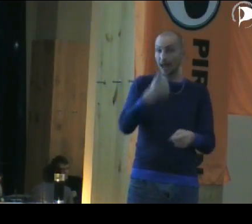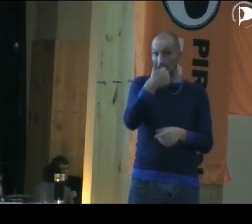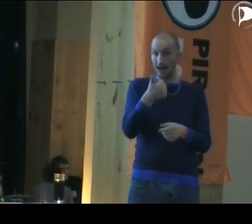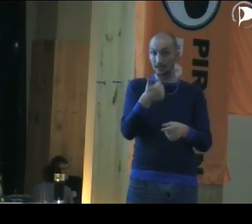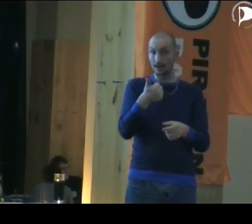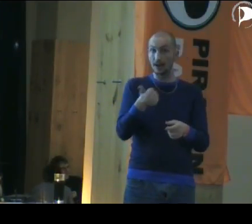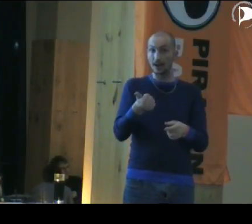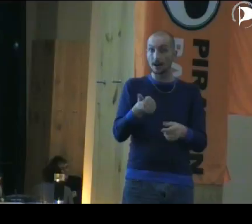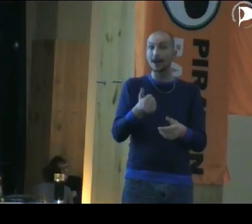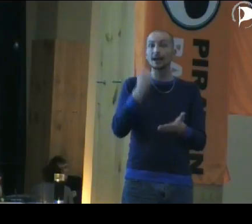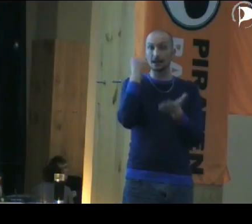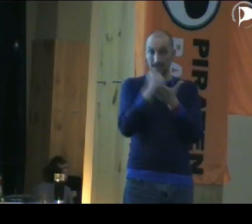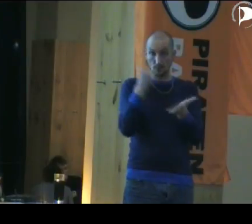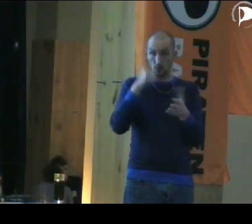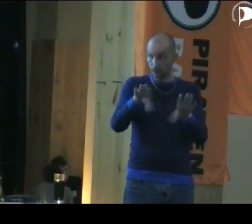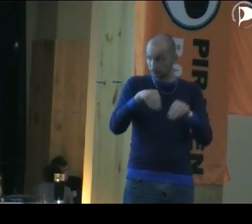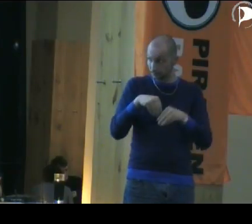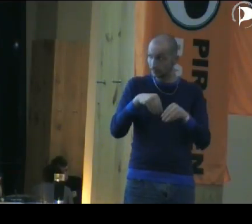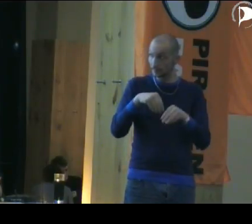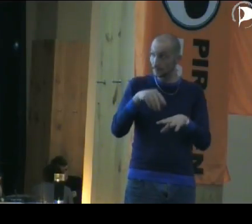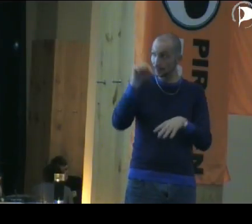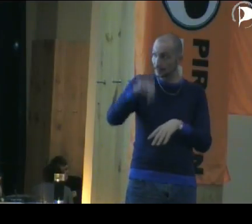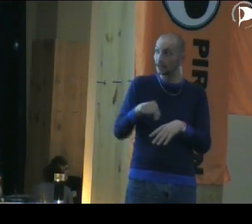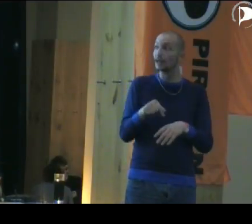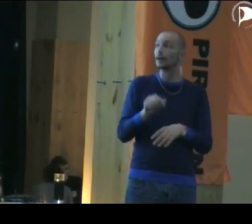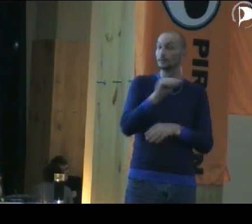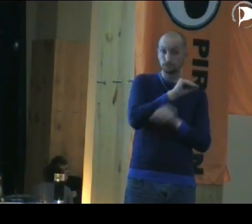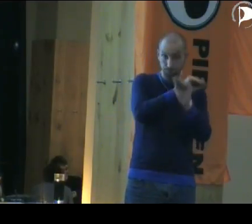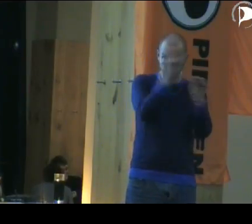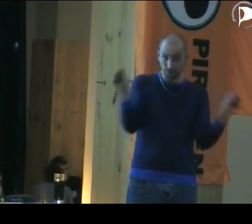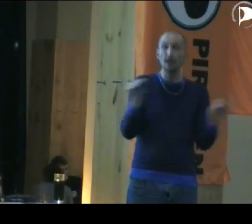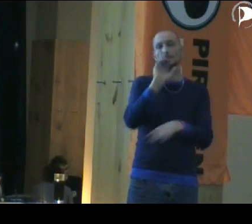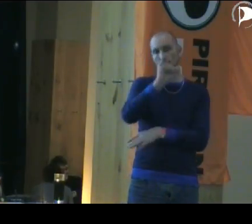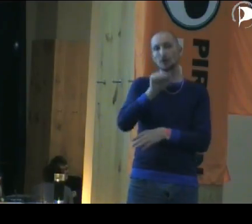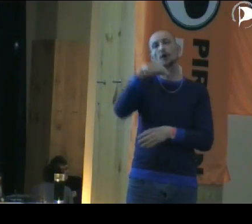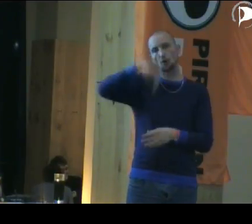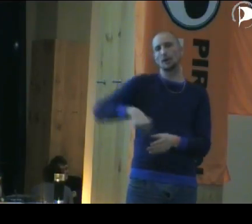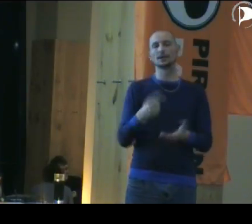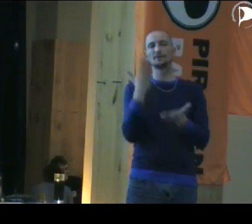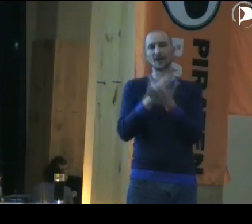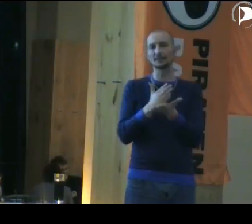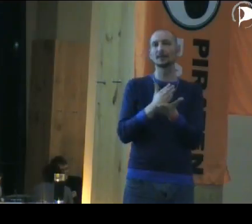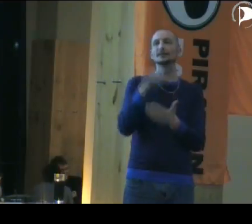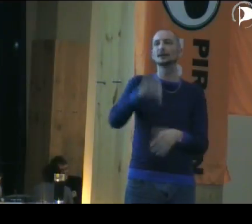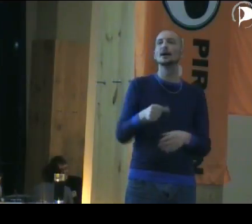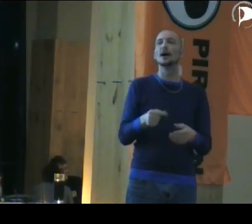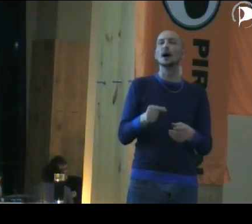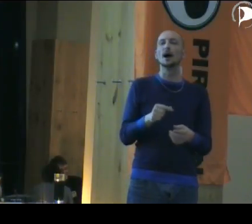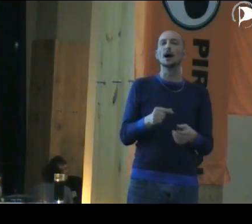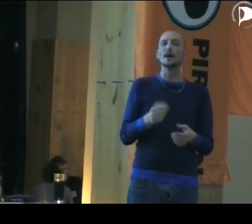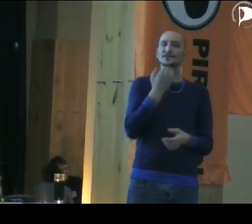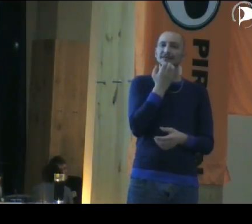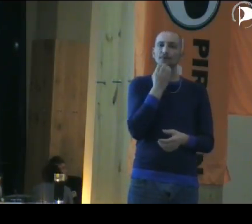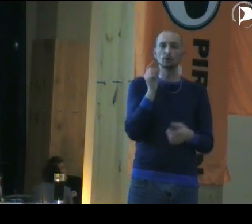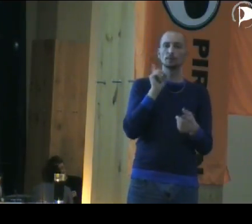verteilt haben neben spanisch der dollar damit das möglich ist andeutungen gemacht wenn wir zusammen sind das